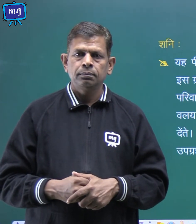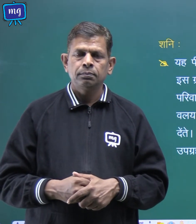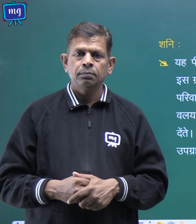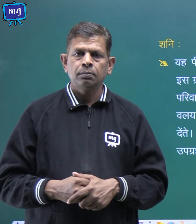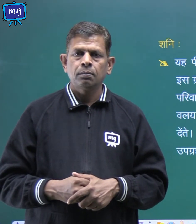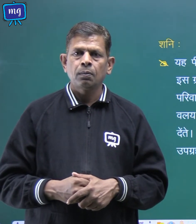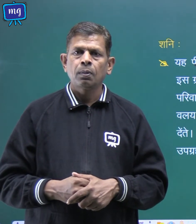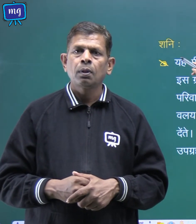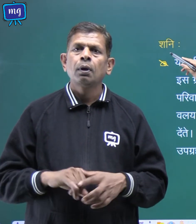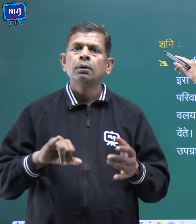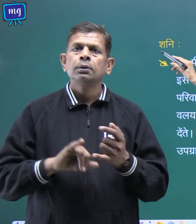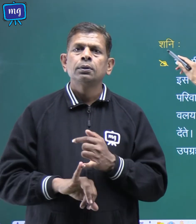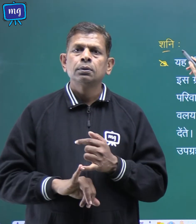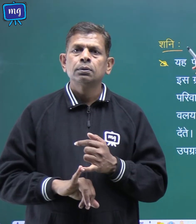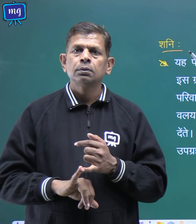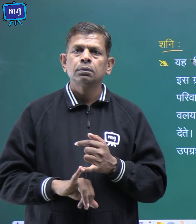शनि